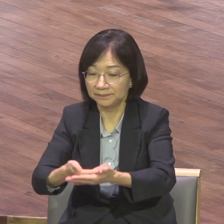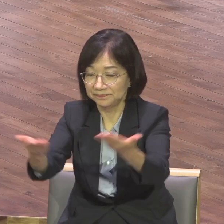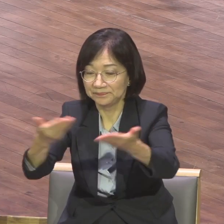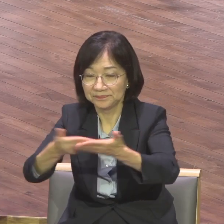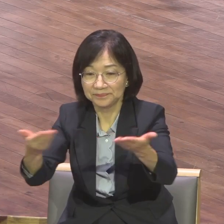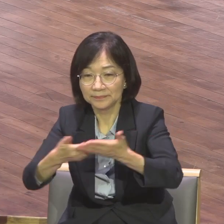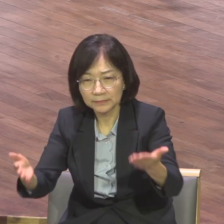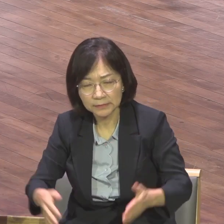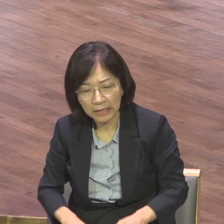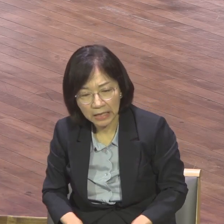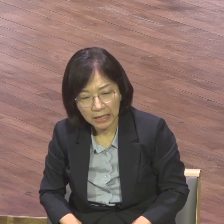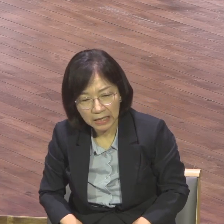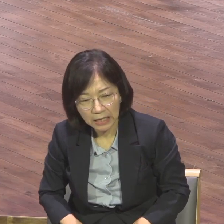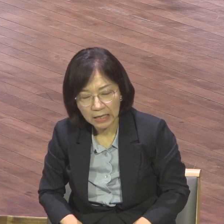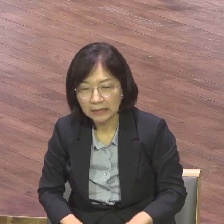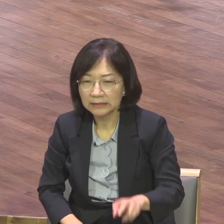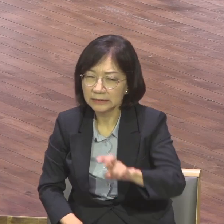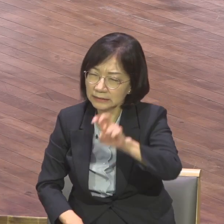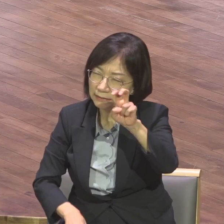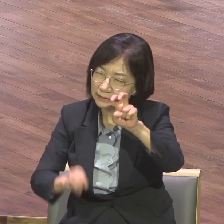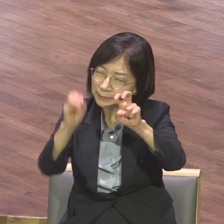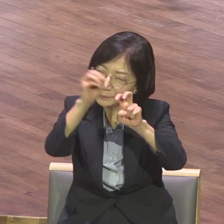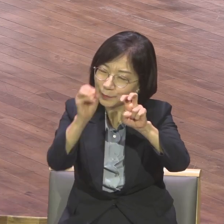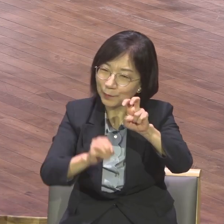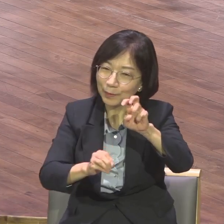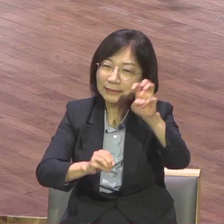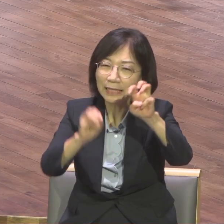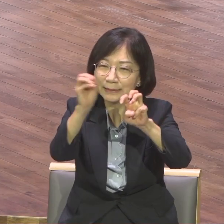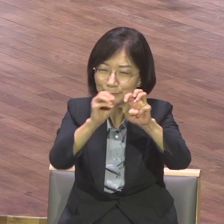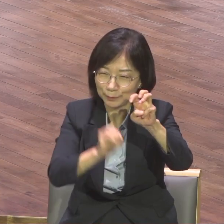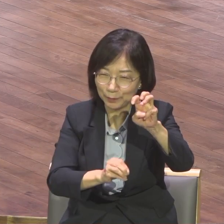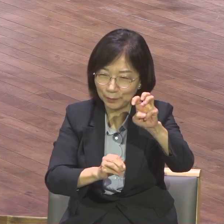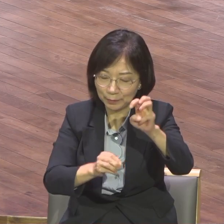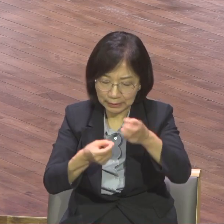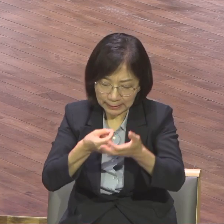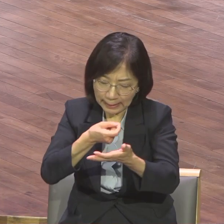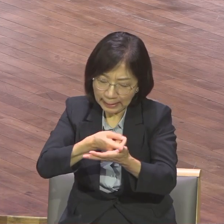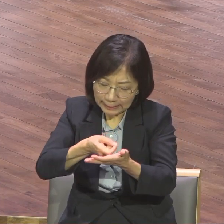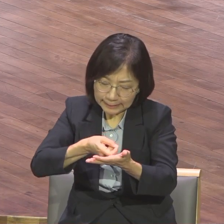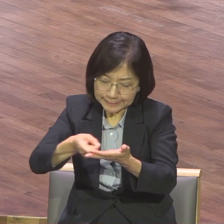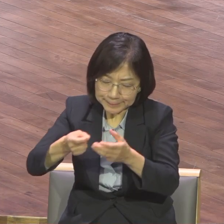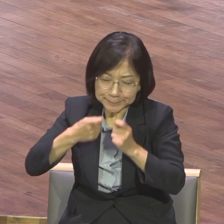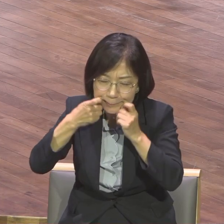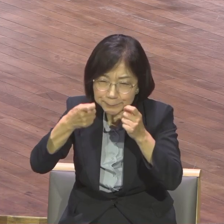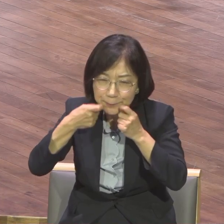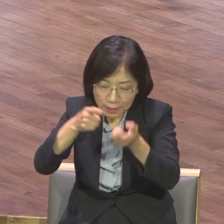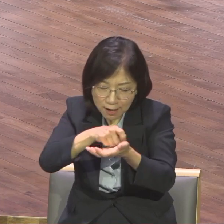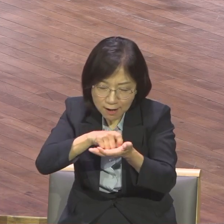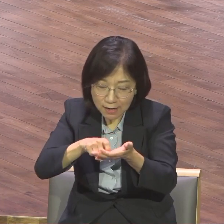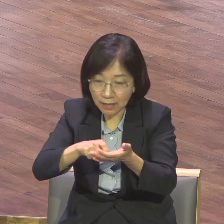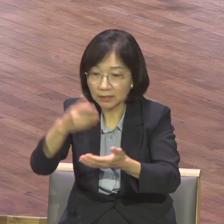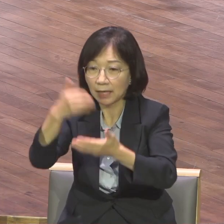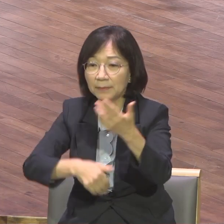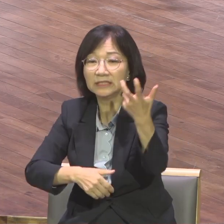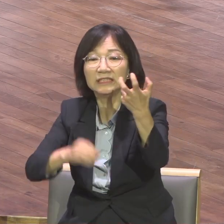거의 20% 30% 거의 다 못 써요. 영접 메시지 못 써요.